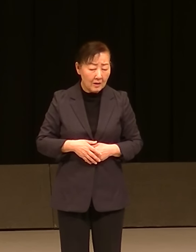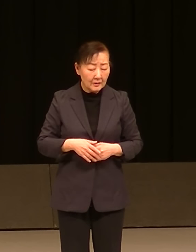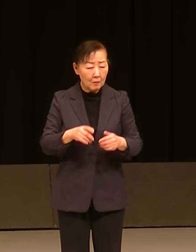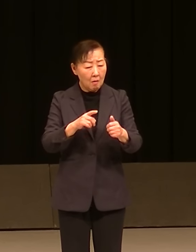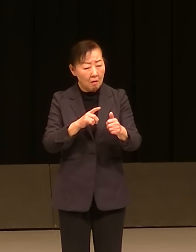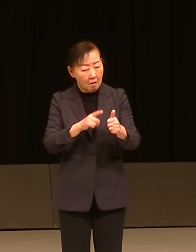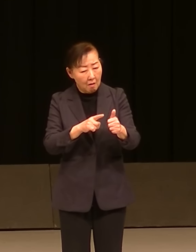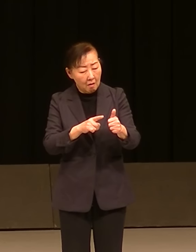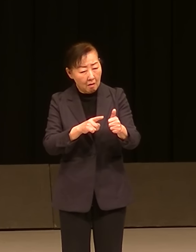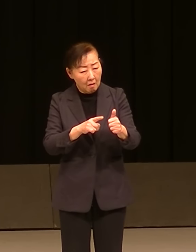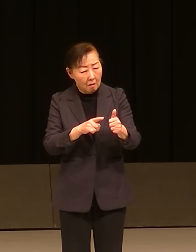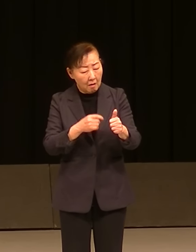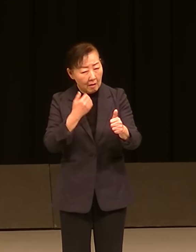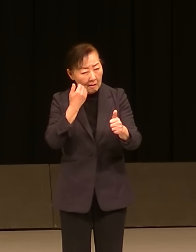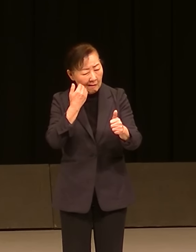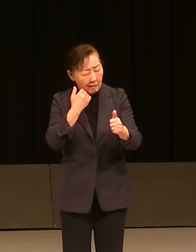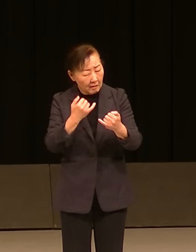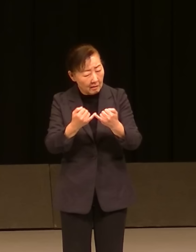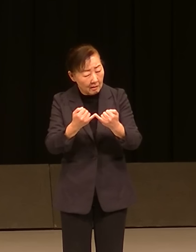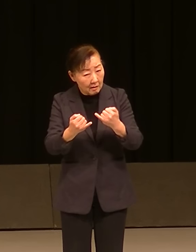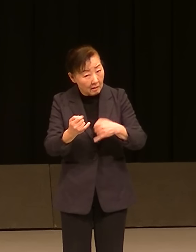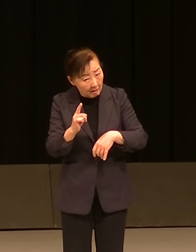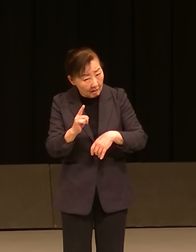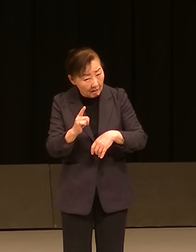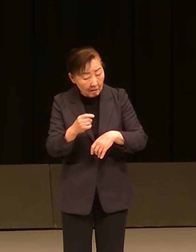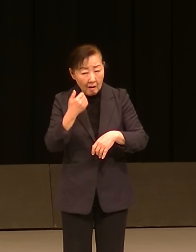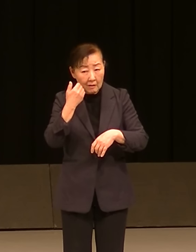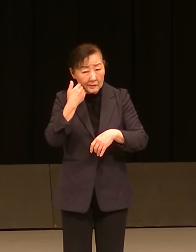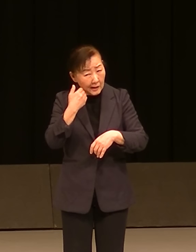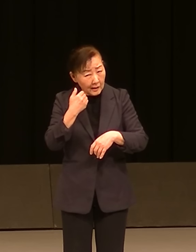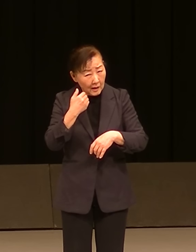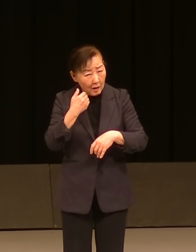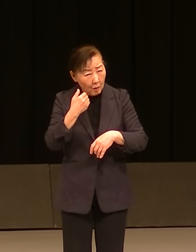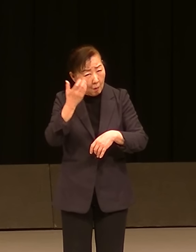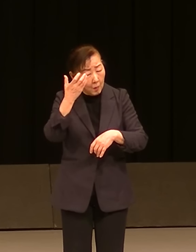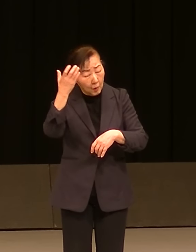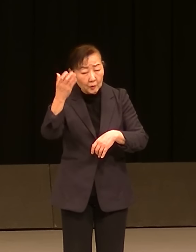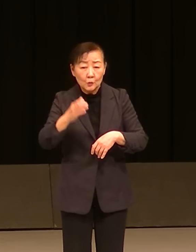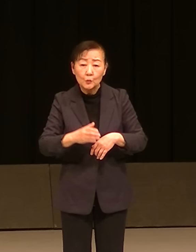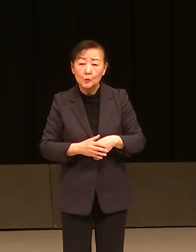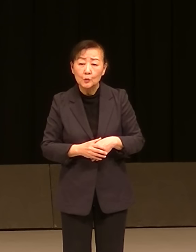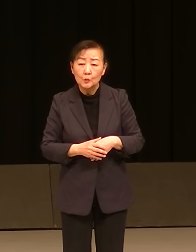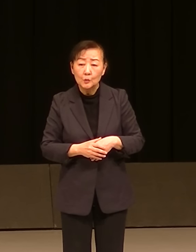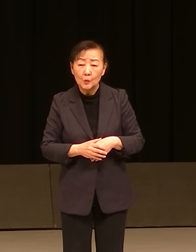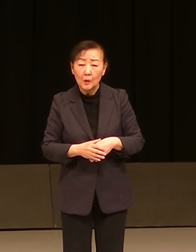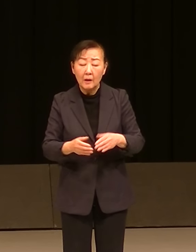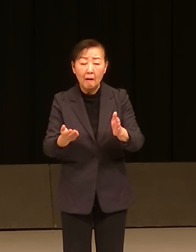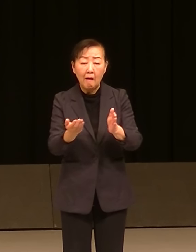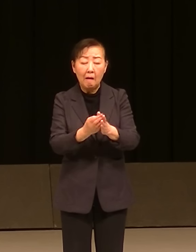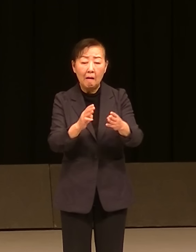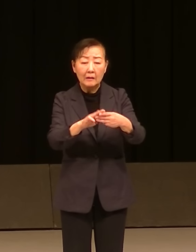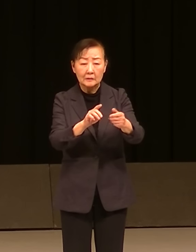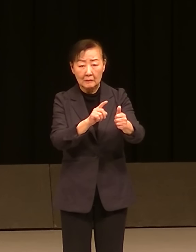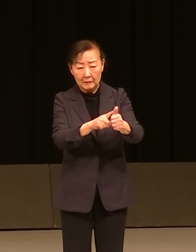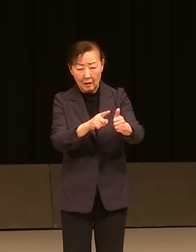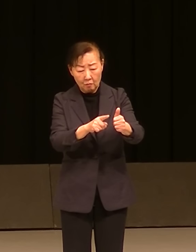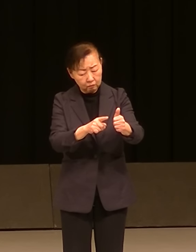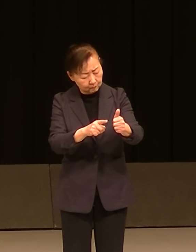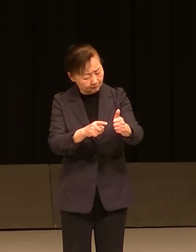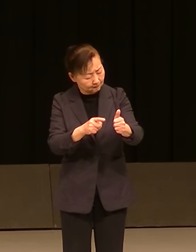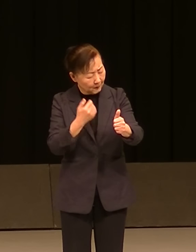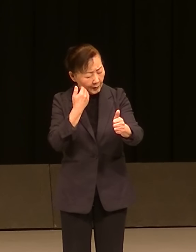かに似てるなというか、誰かを連想させるものがこの岸田氏には常につきまとっ